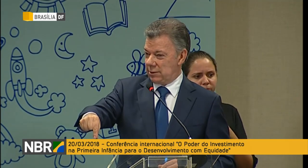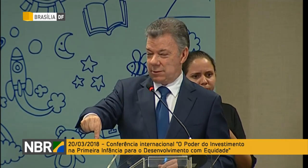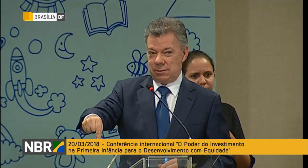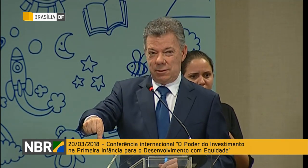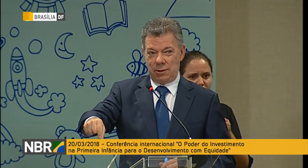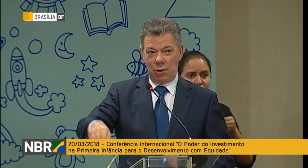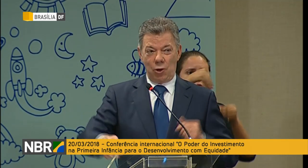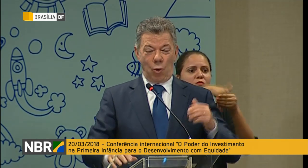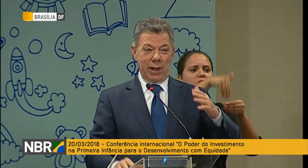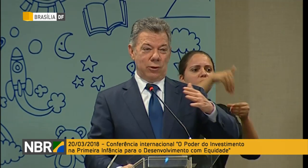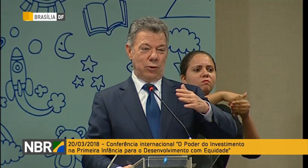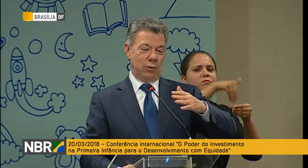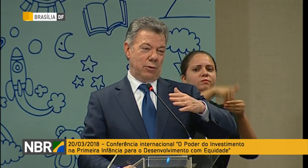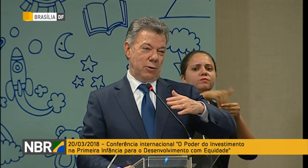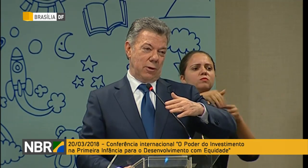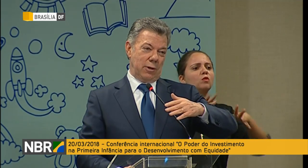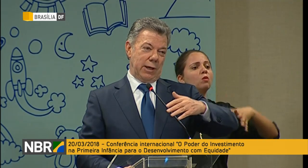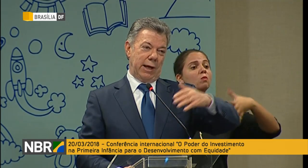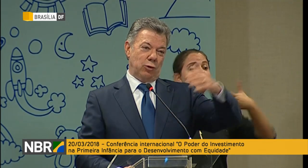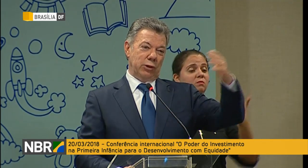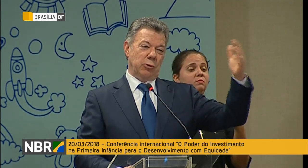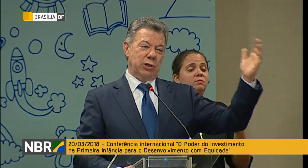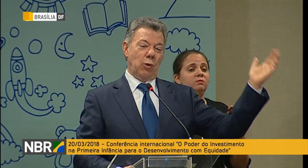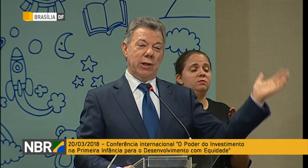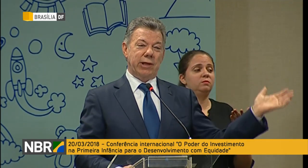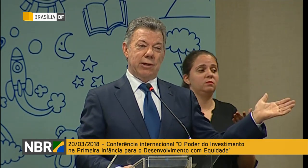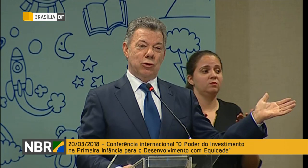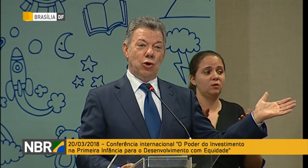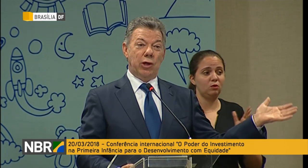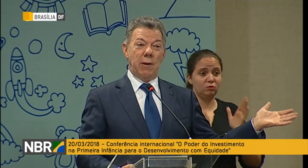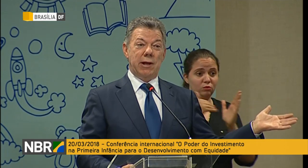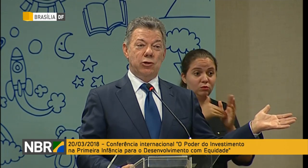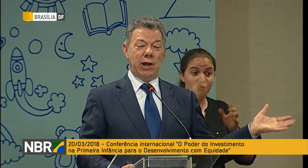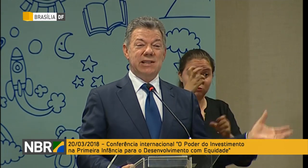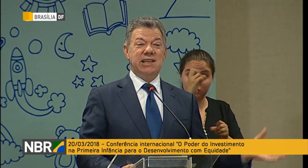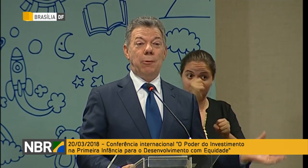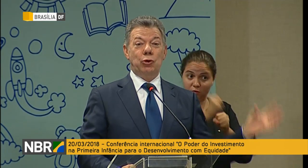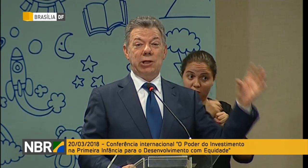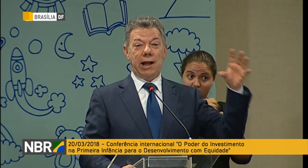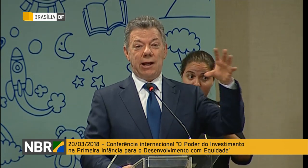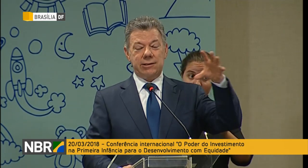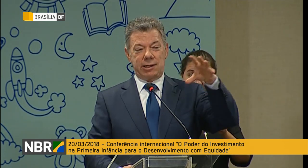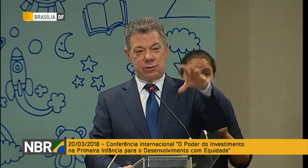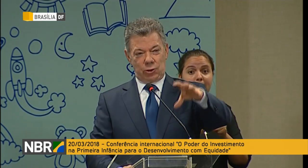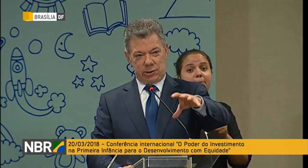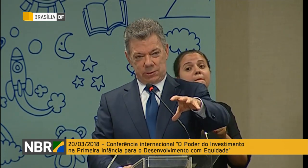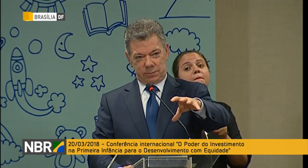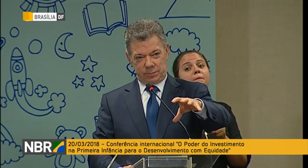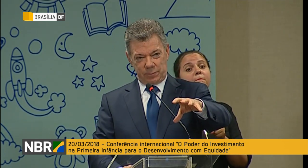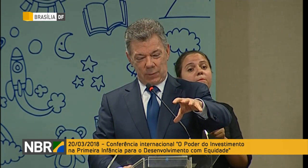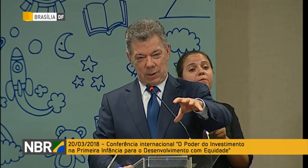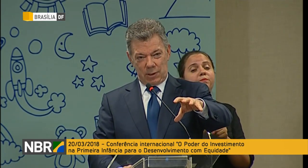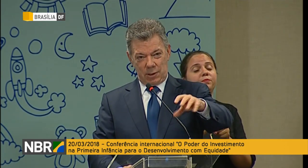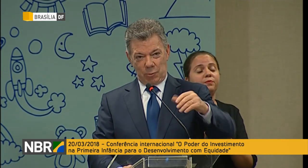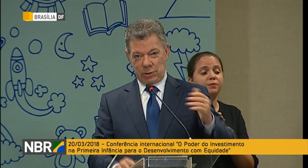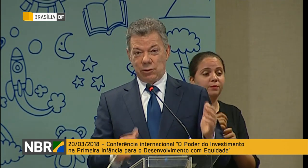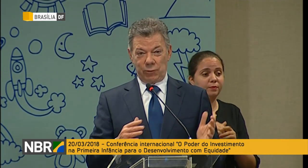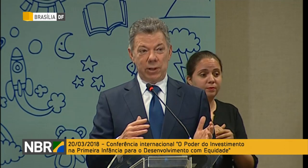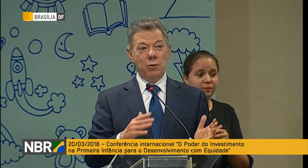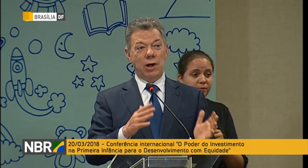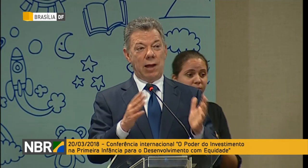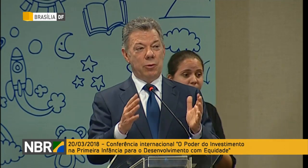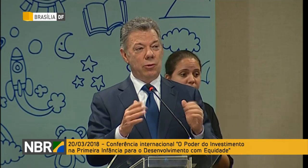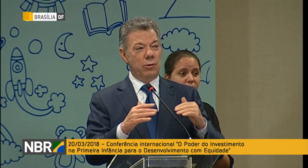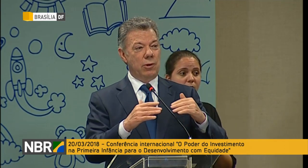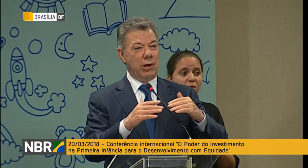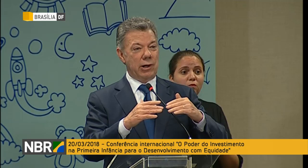colocando seu voto nas urnas. Quando, nos últimos 50 anos, o que eles estavam fazendo era somente sabotear as